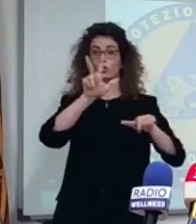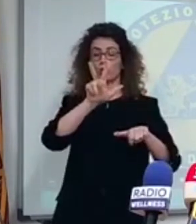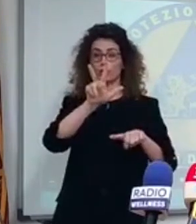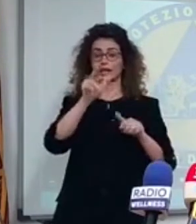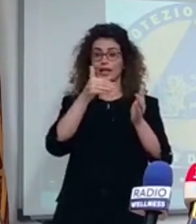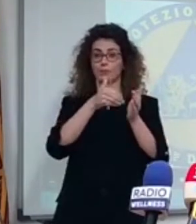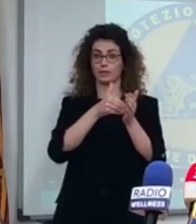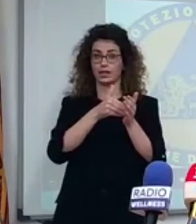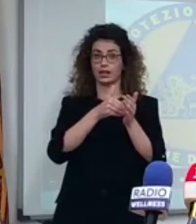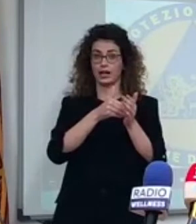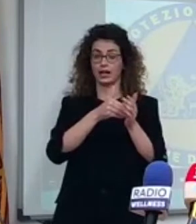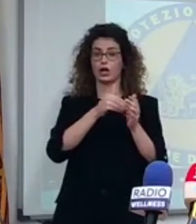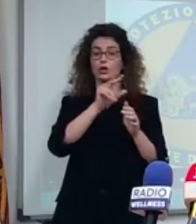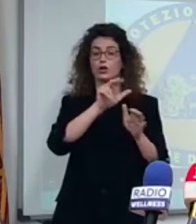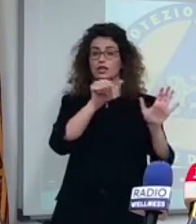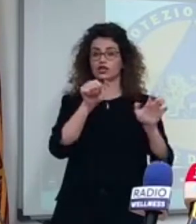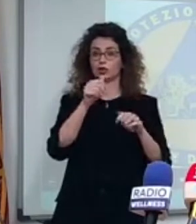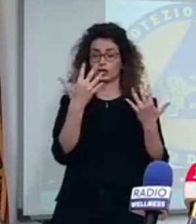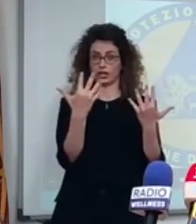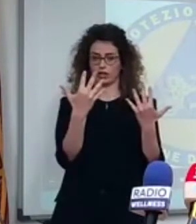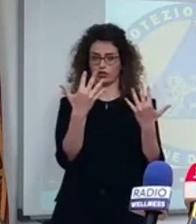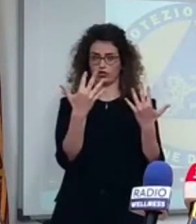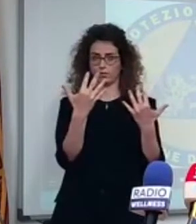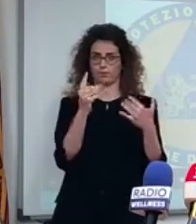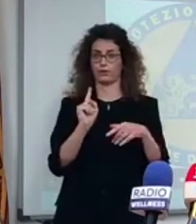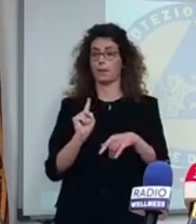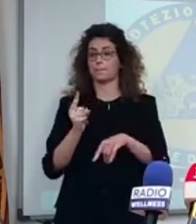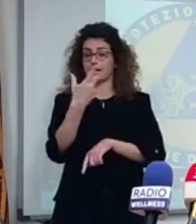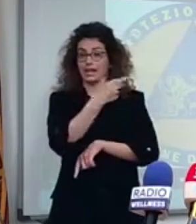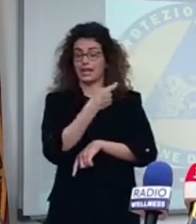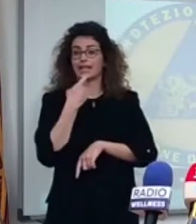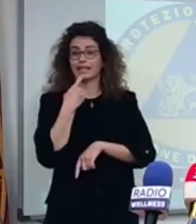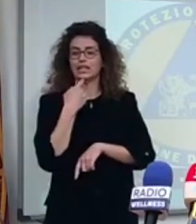603.210. Che hanno già avuto una prima vaccinazione sono